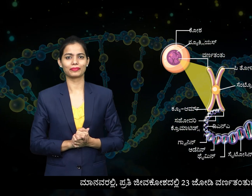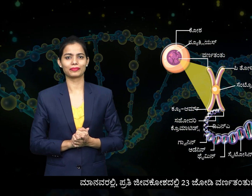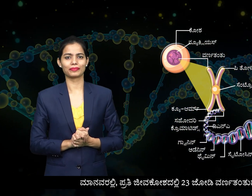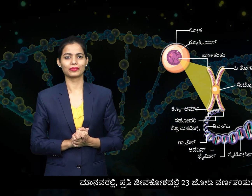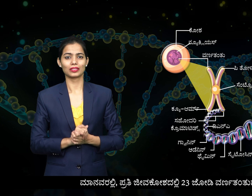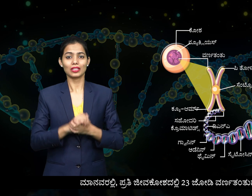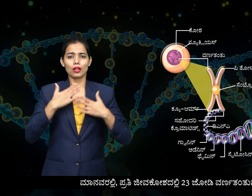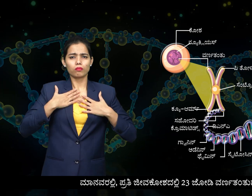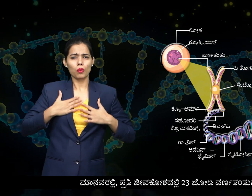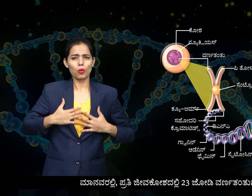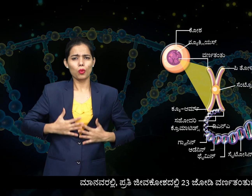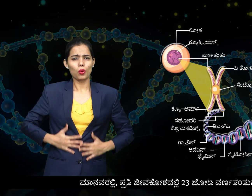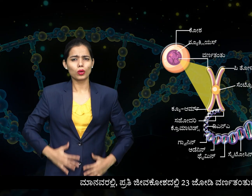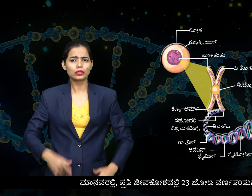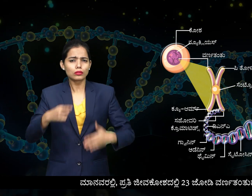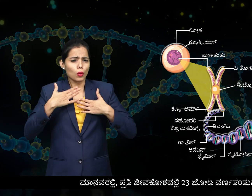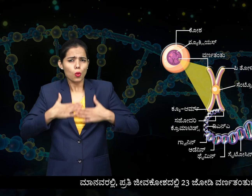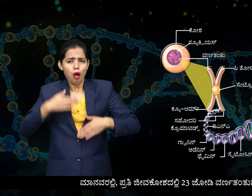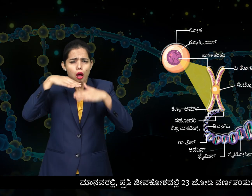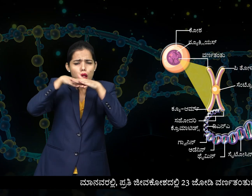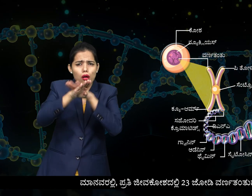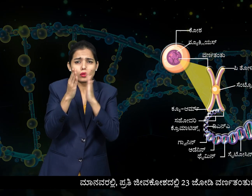ಮಾನವರಲ್ಲಿ ಪ್ರತಿ ಜೀವಕೋಶದಲ್ಲಿ 23 ಜೋಡಿ ವರ್ಣತಂತುಗಳಿವೆ.